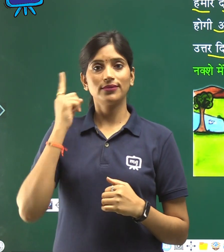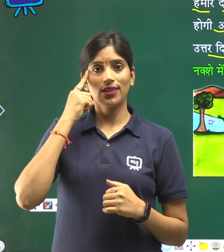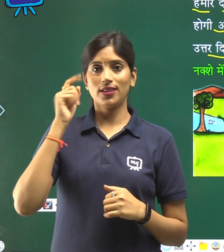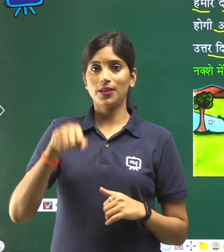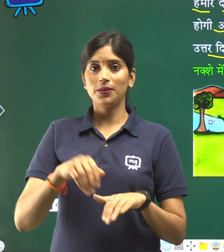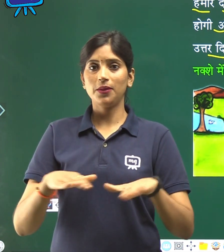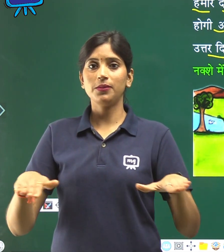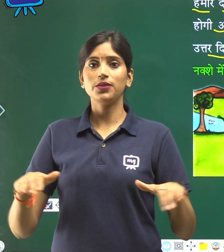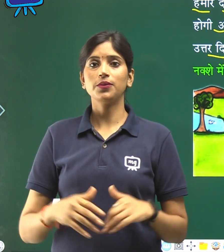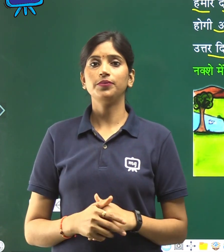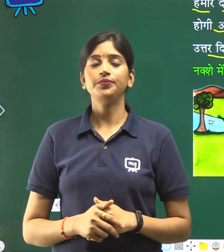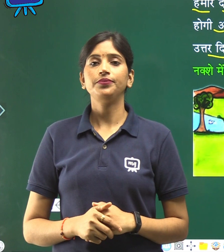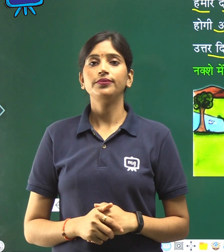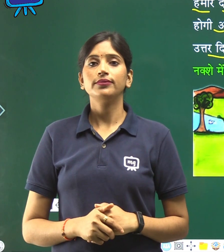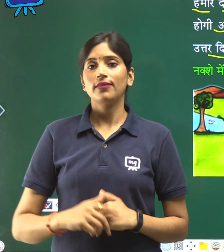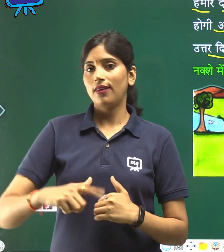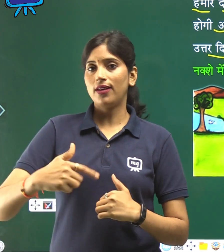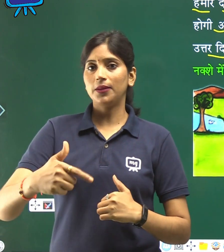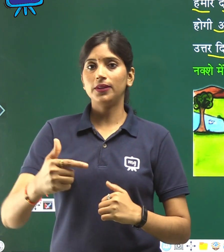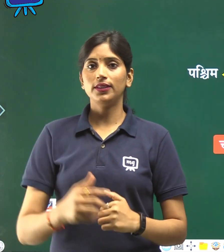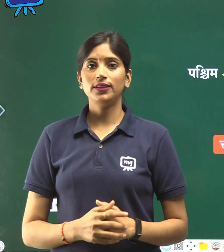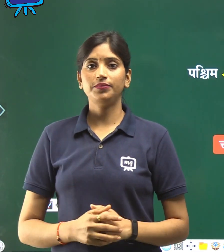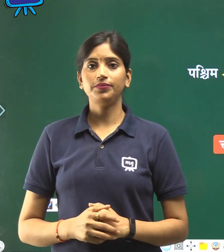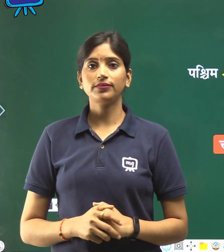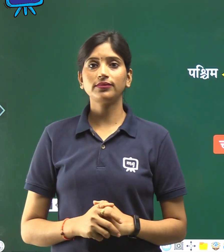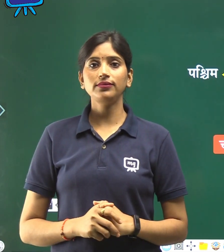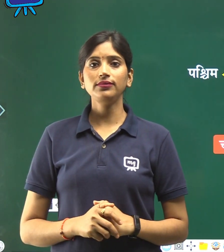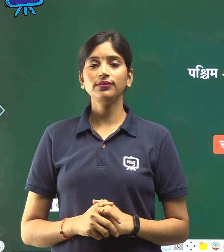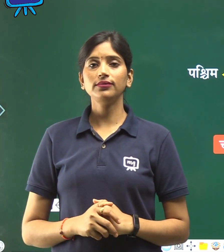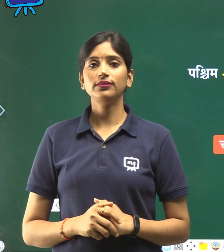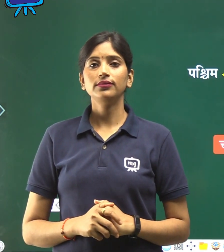समझ में आया बच्चों? आगे बढ़ते हैं।